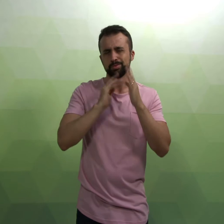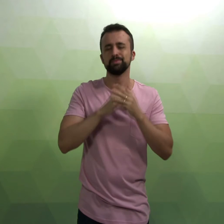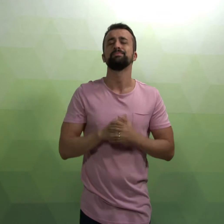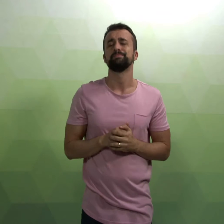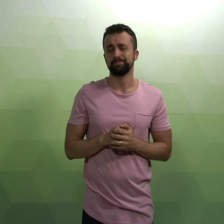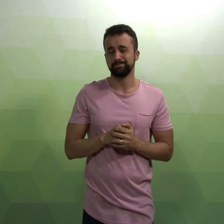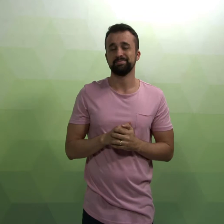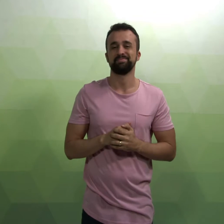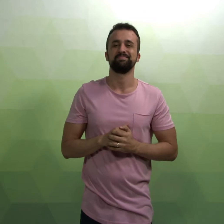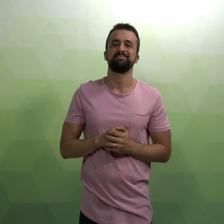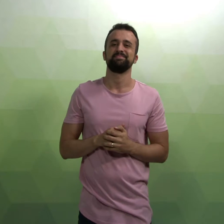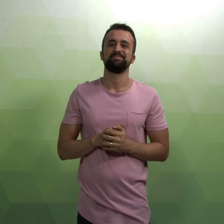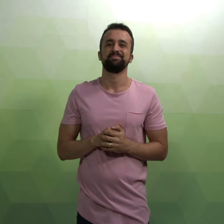Trata-se de uma conversa no Facebook.